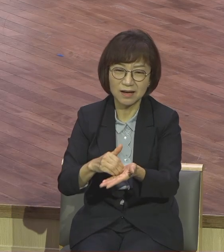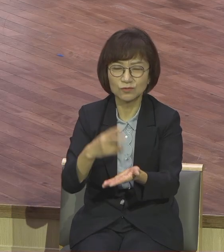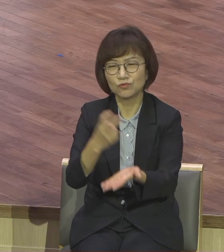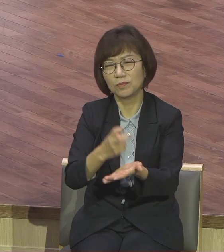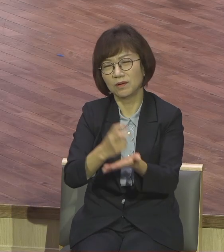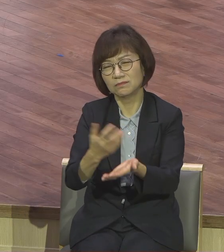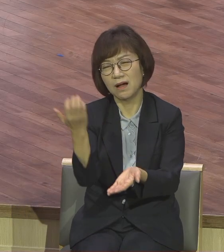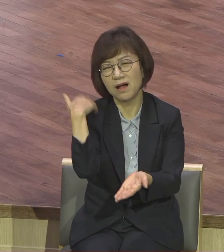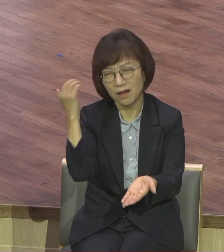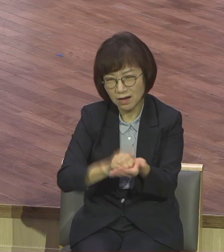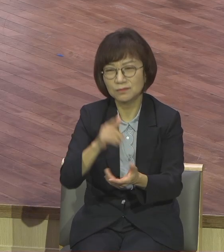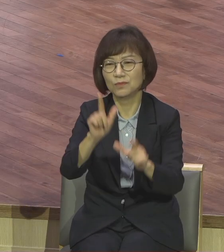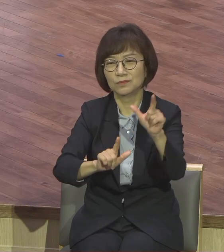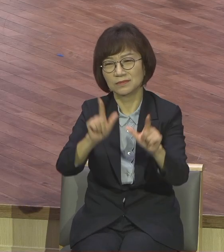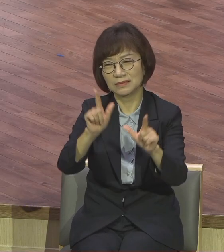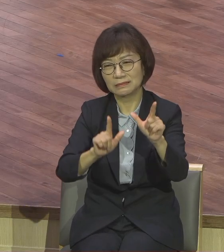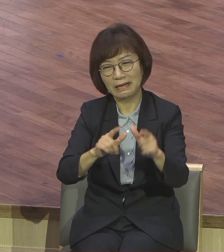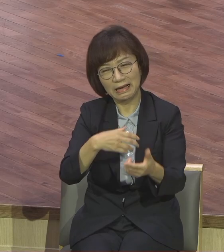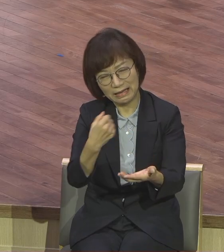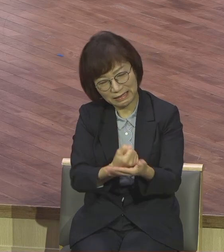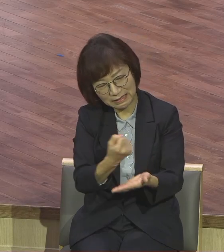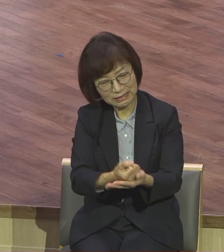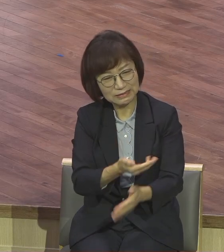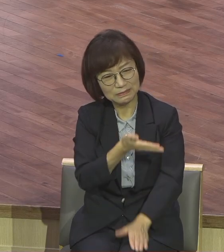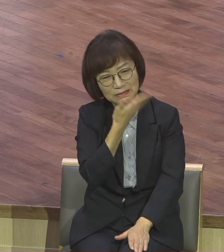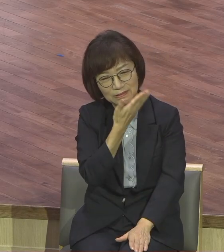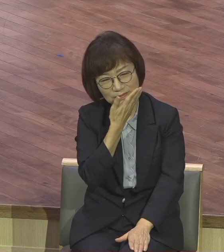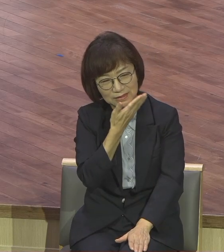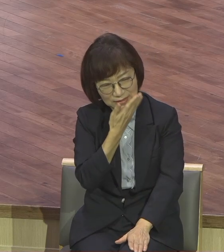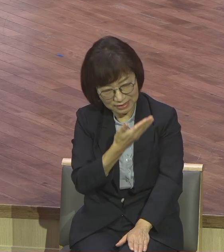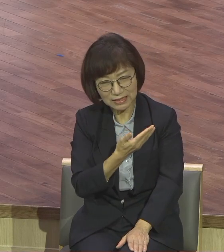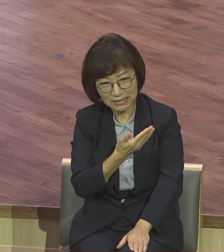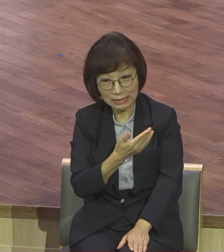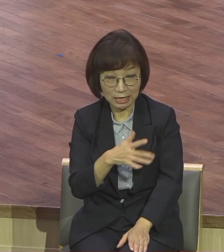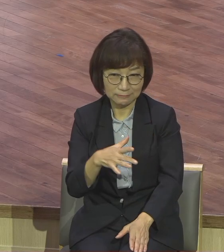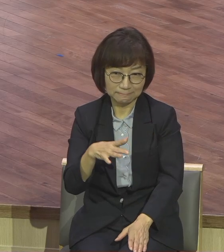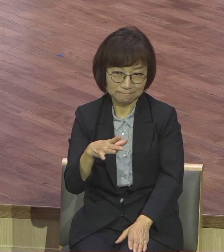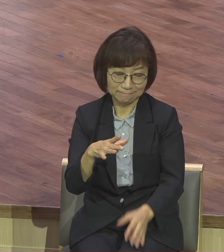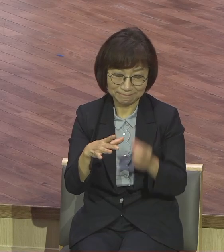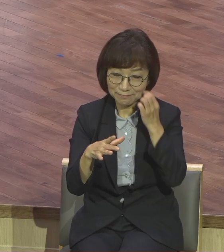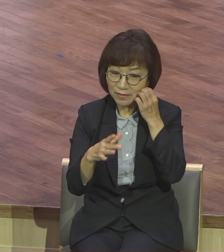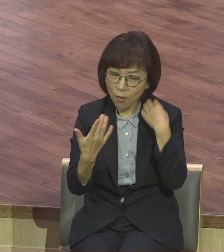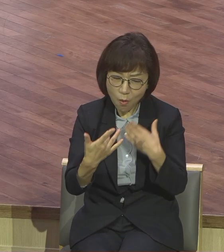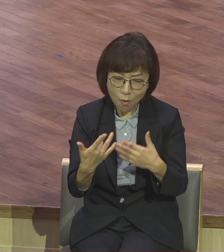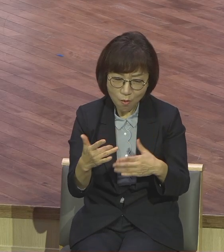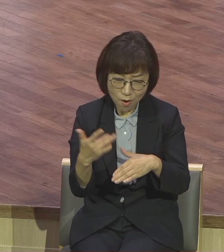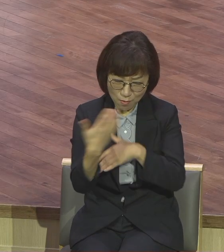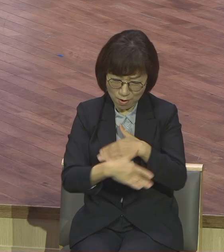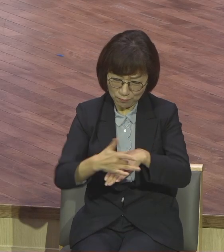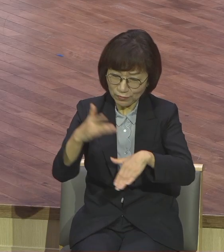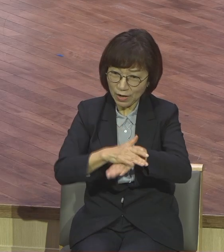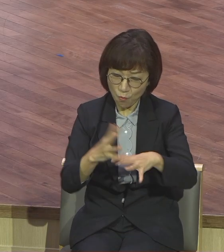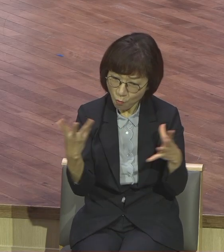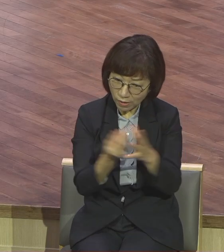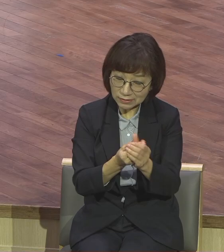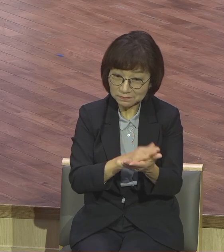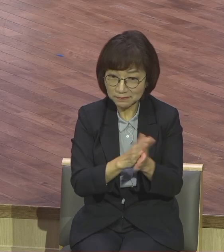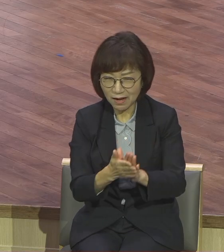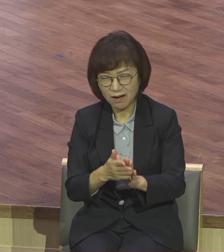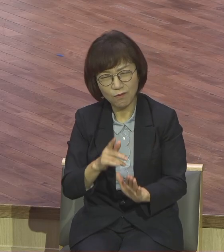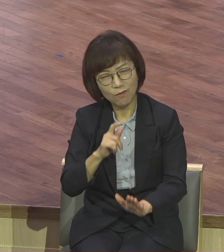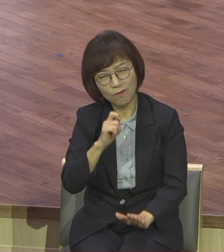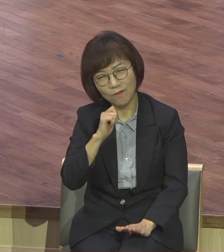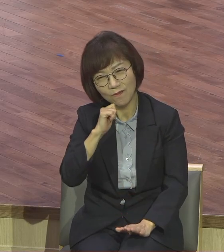나가다가 결단을 잘 했는데 뭐 중간에 또 바뀌어버려요. 이 체질을 바꾼다는 것이 이렇게